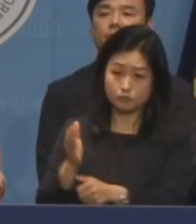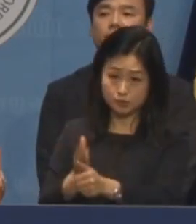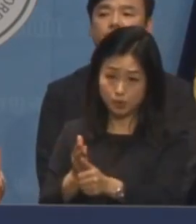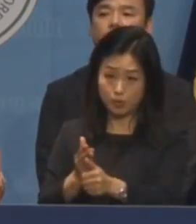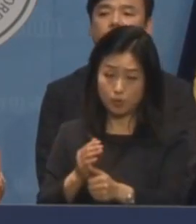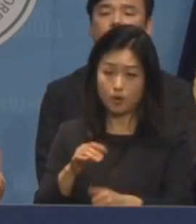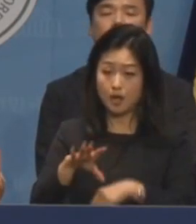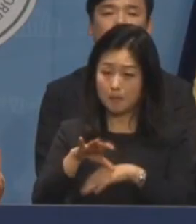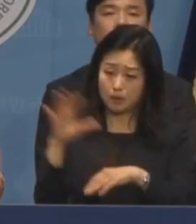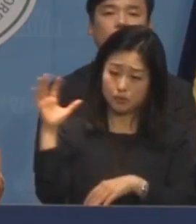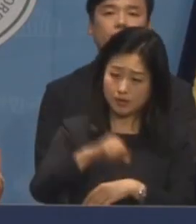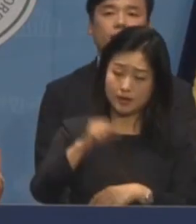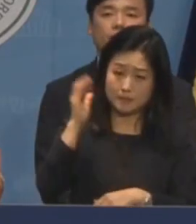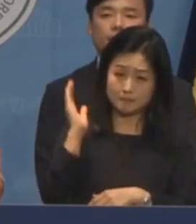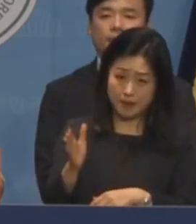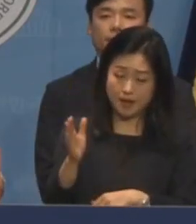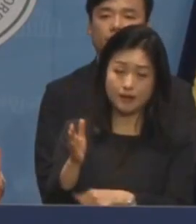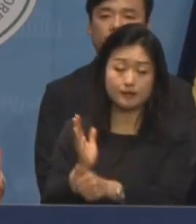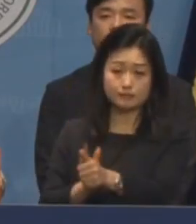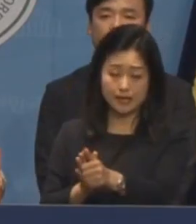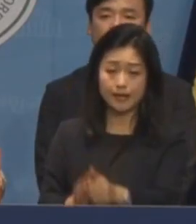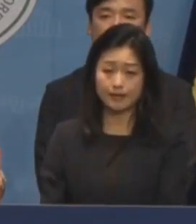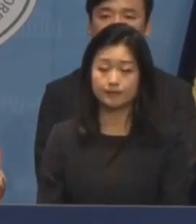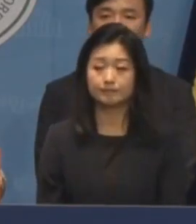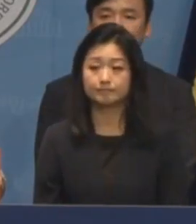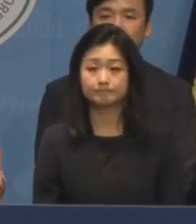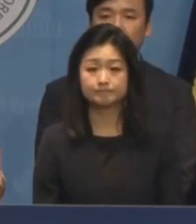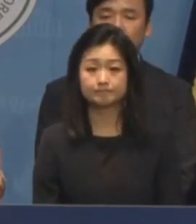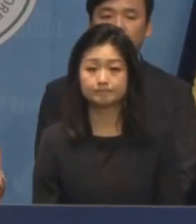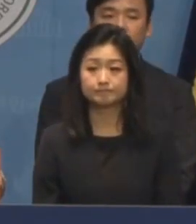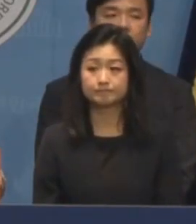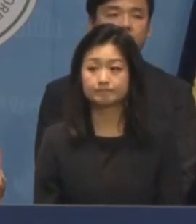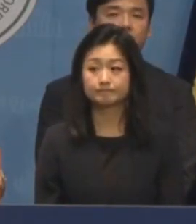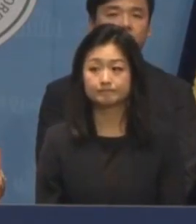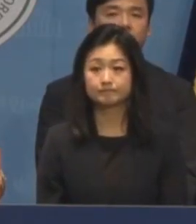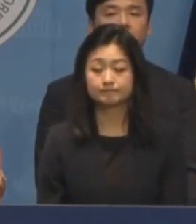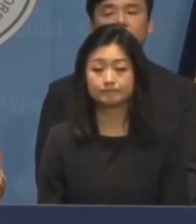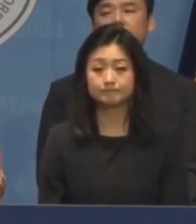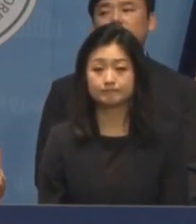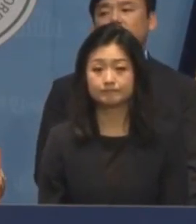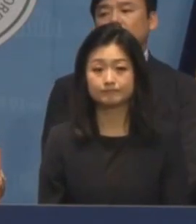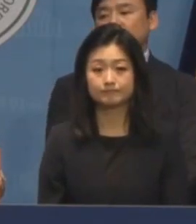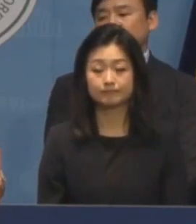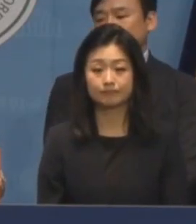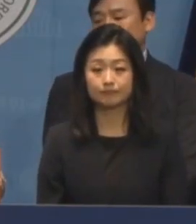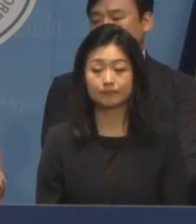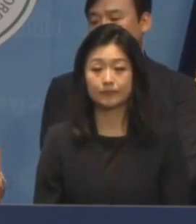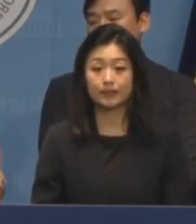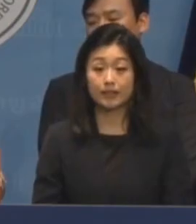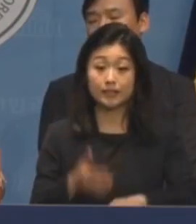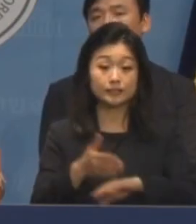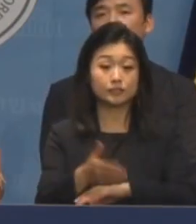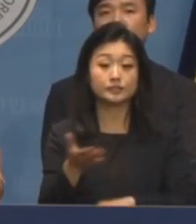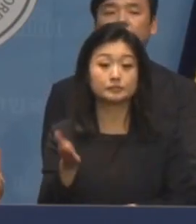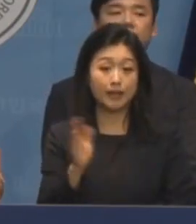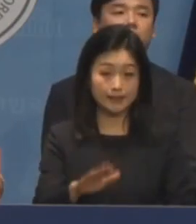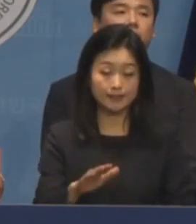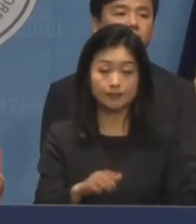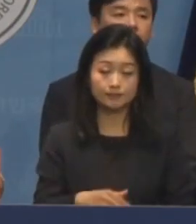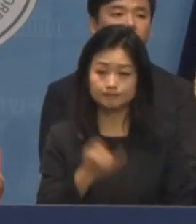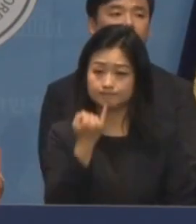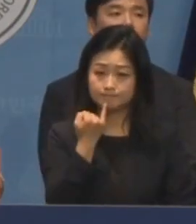시도를 스스로 끊어주기를 바랍니다. 그렇게 해야지 조금은 늦었지만